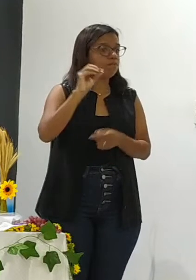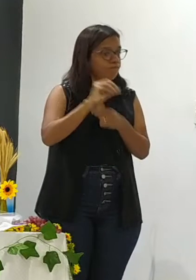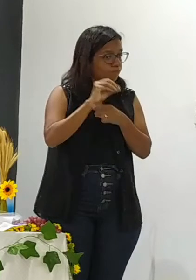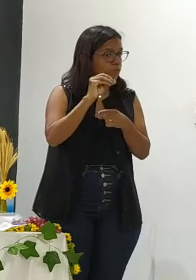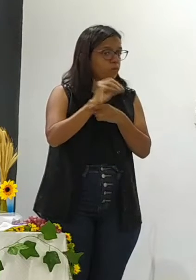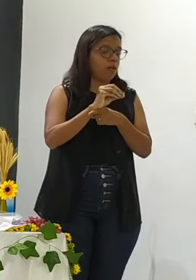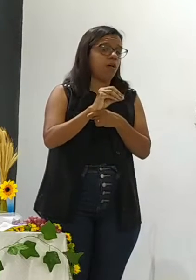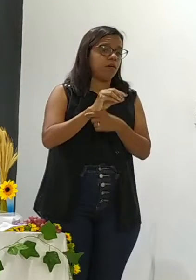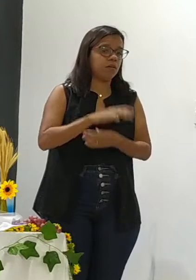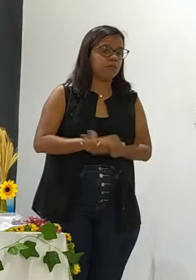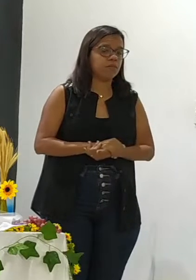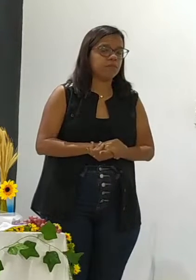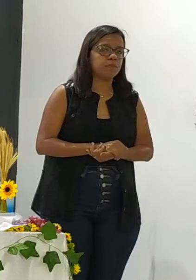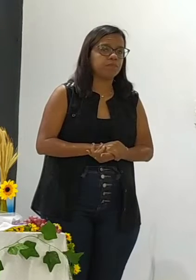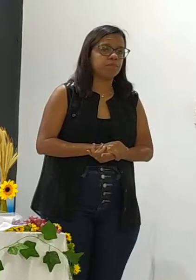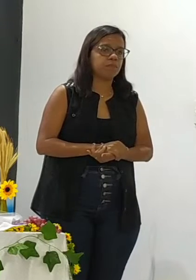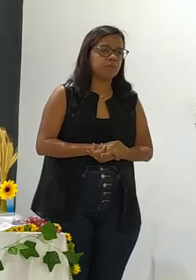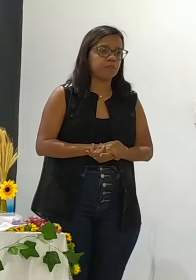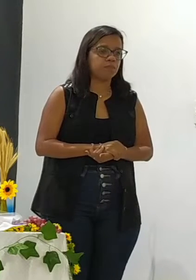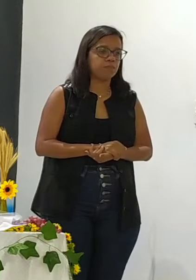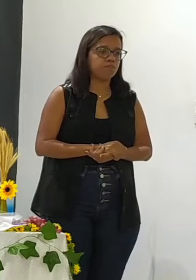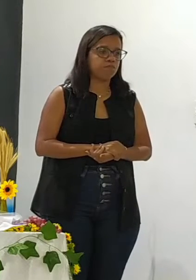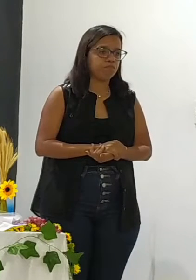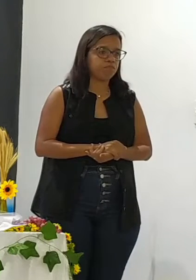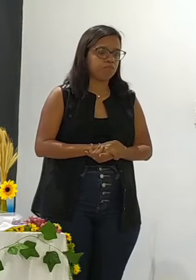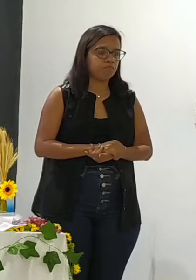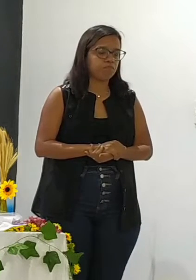tratar de você de uma maneira